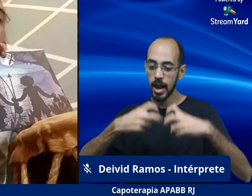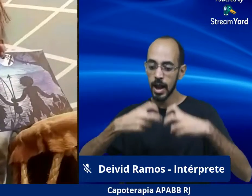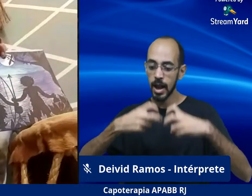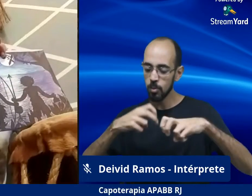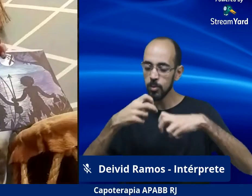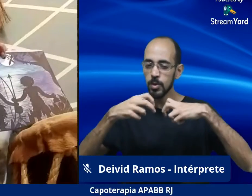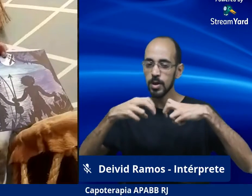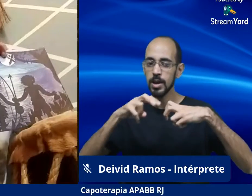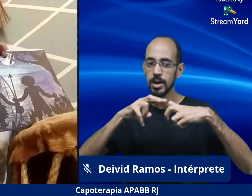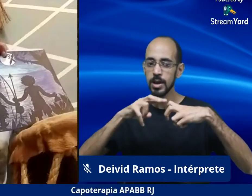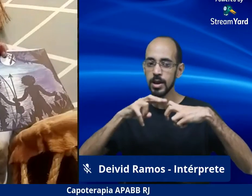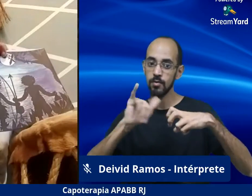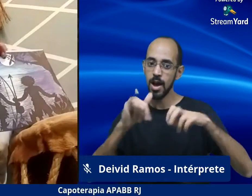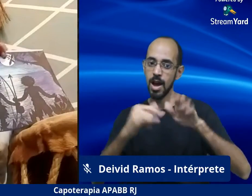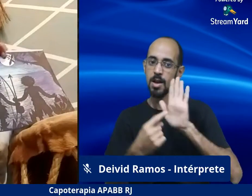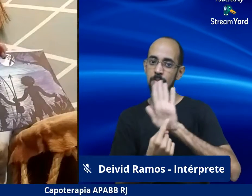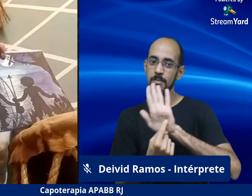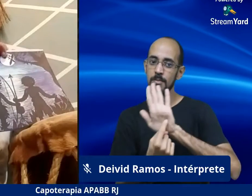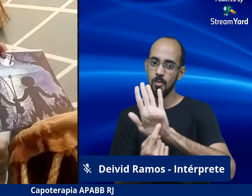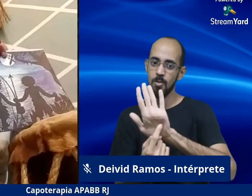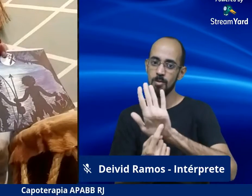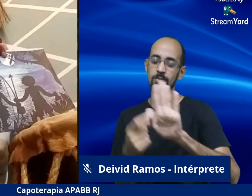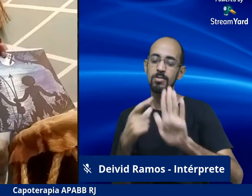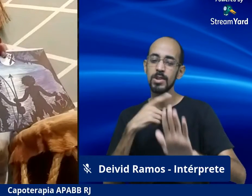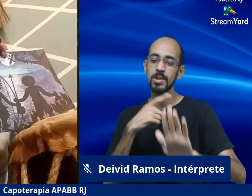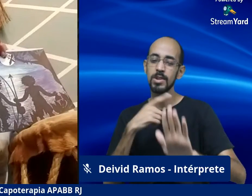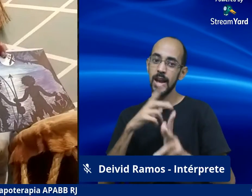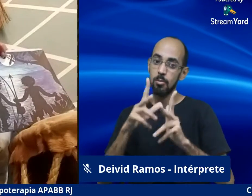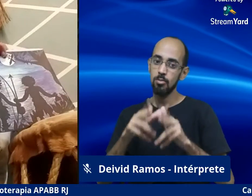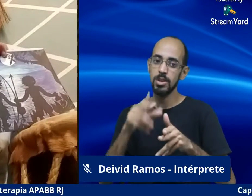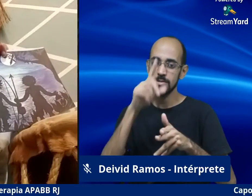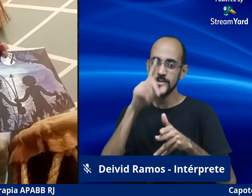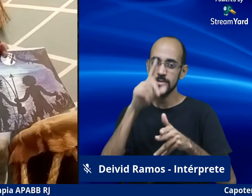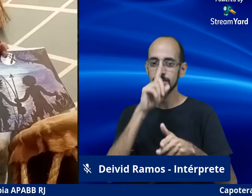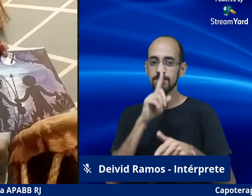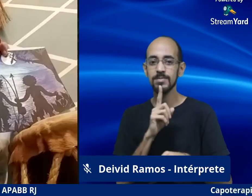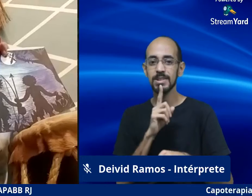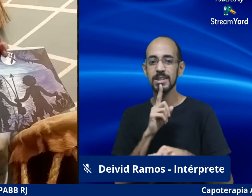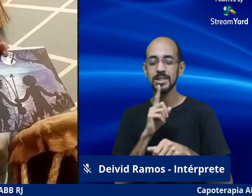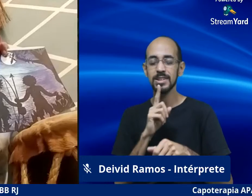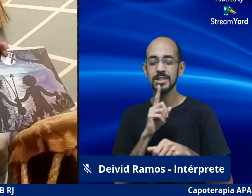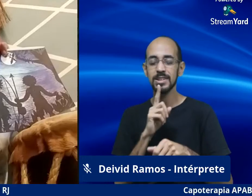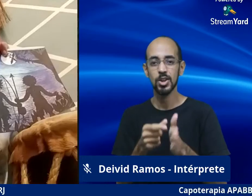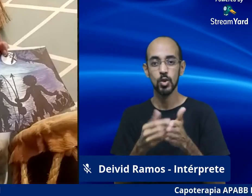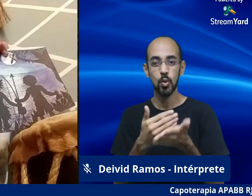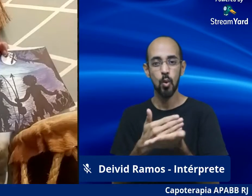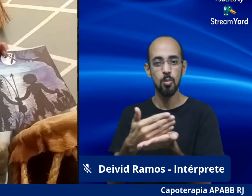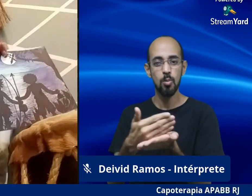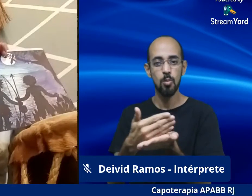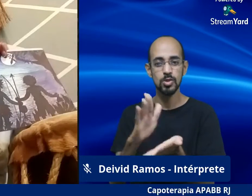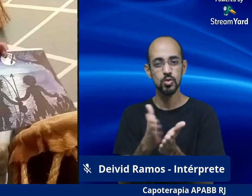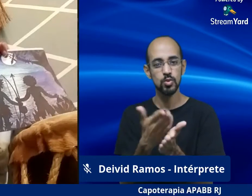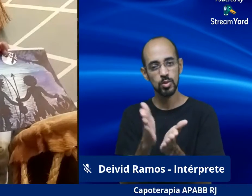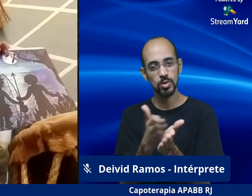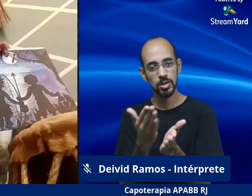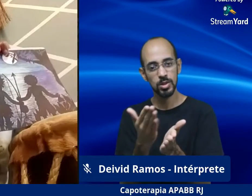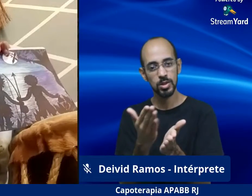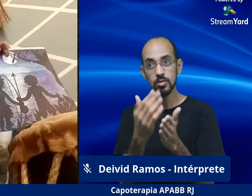ó, termina com a mesma imagem deles na sombra, ali ao clarão da lua, perto da beira-mar.